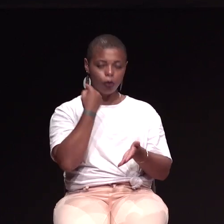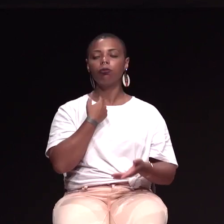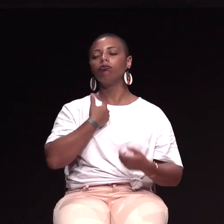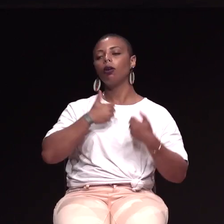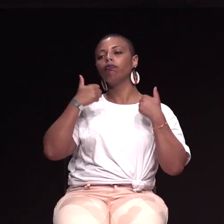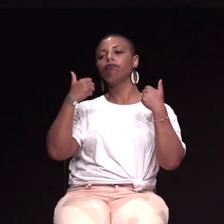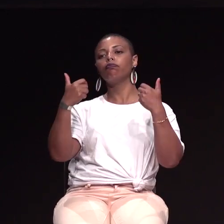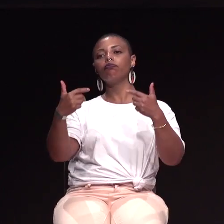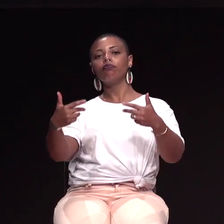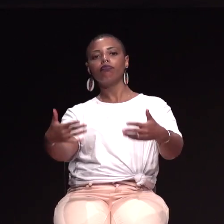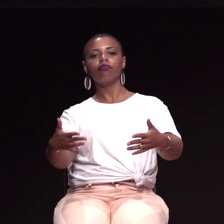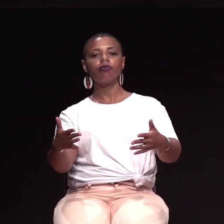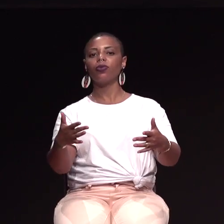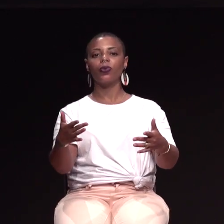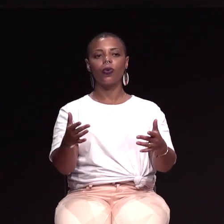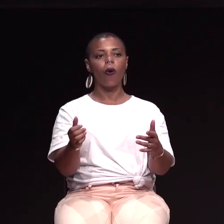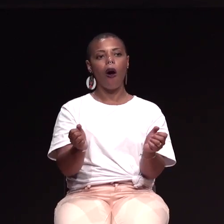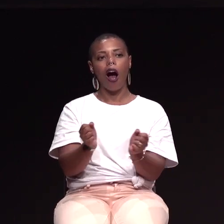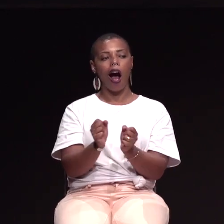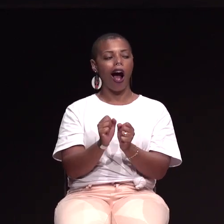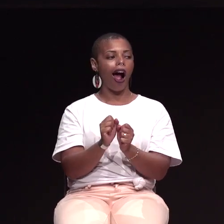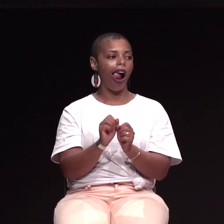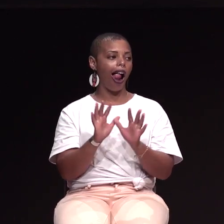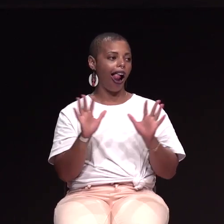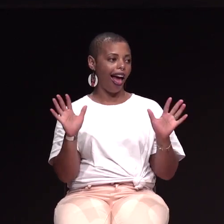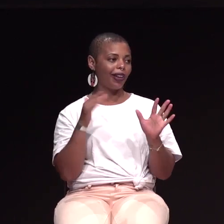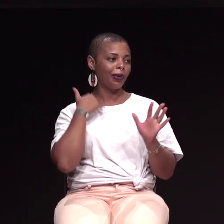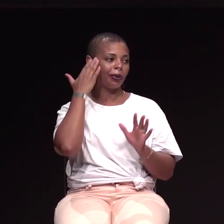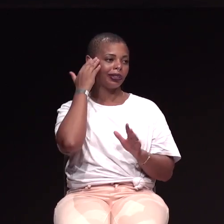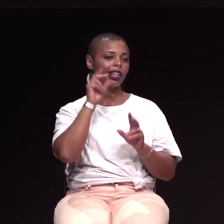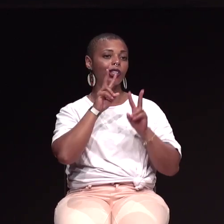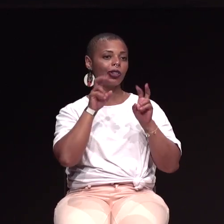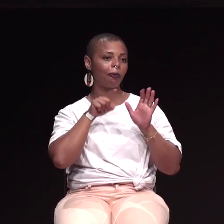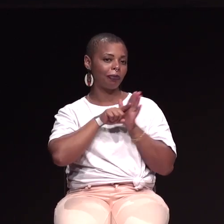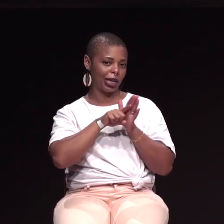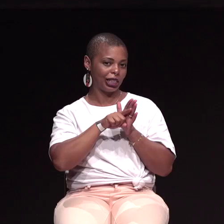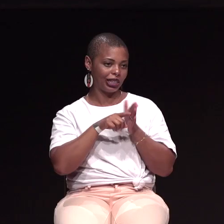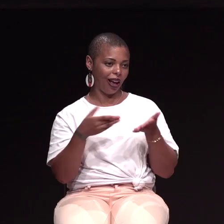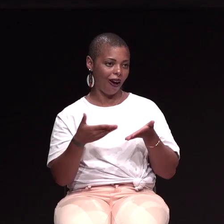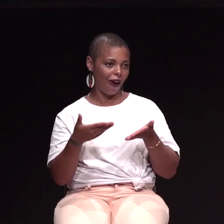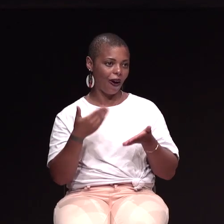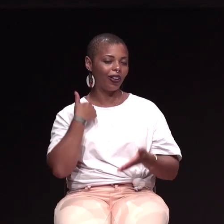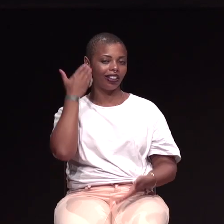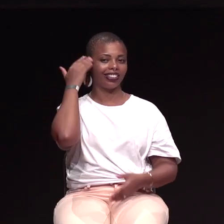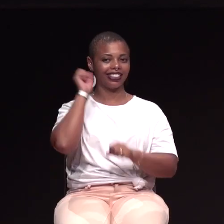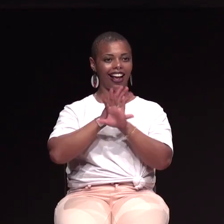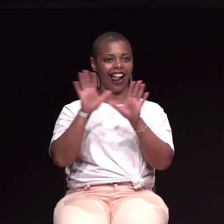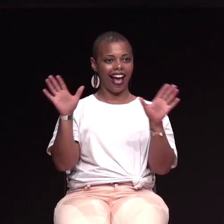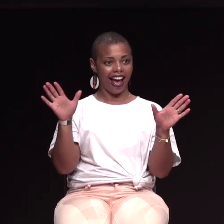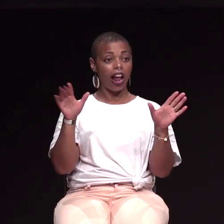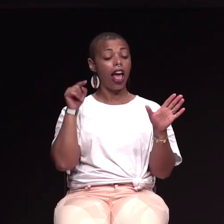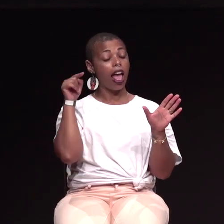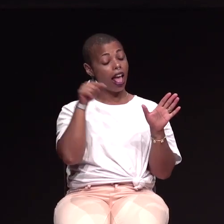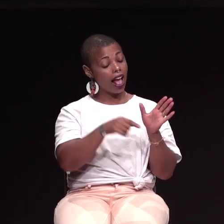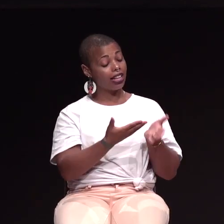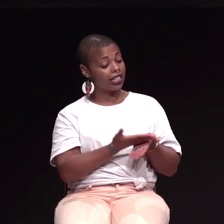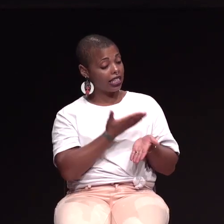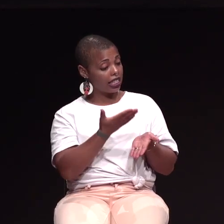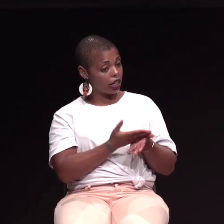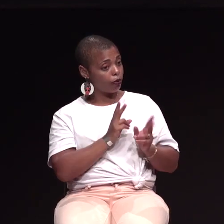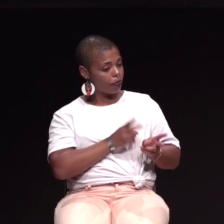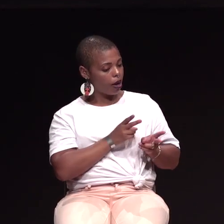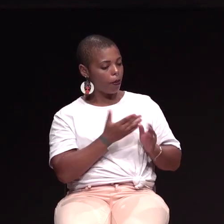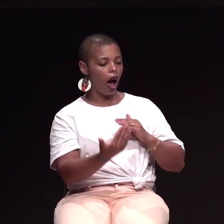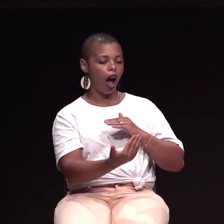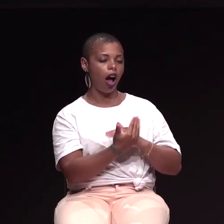pesquisa, eu já sei falar. E foi esse livro que me ajudou. Antes